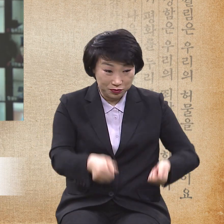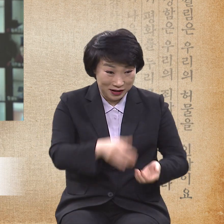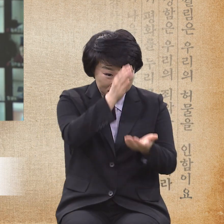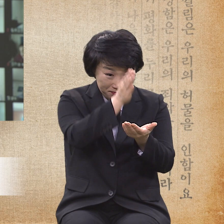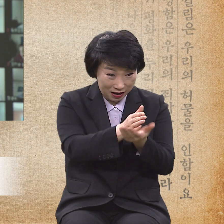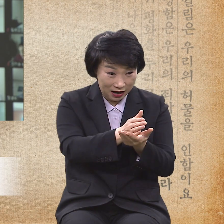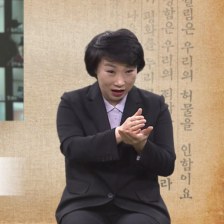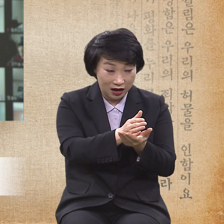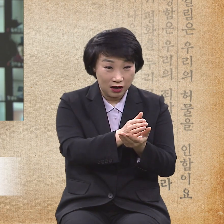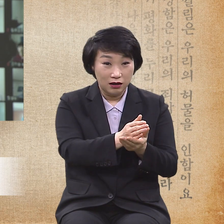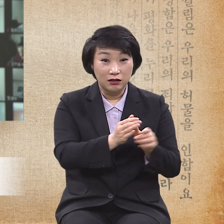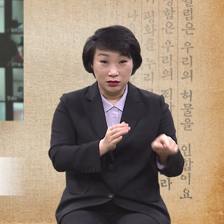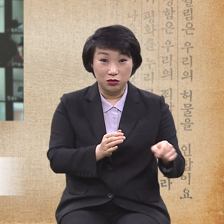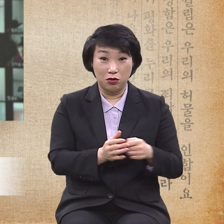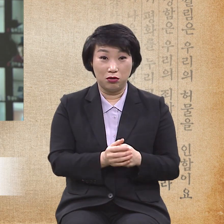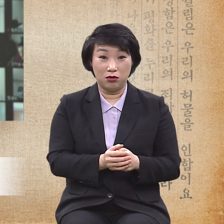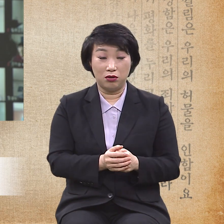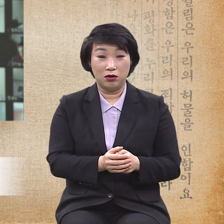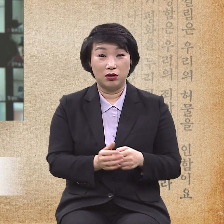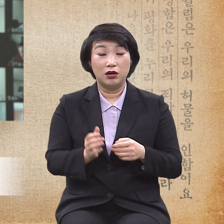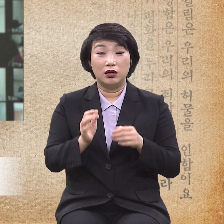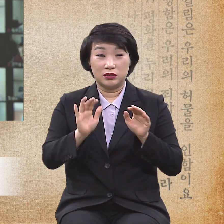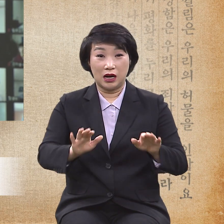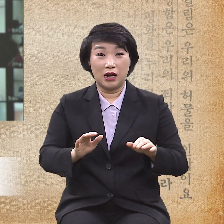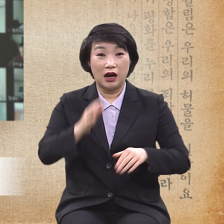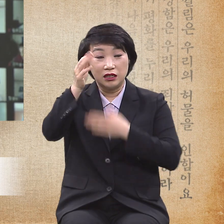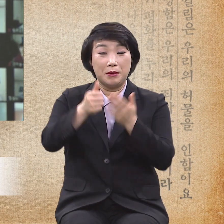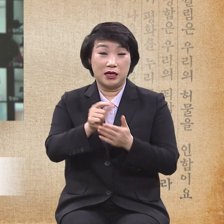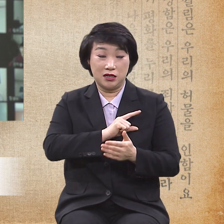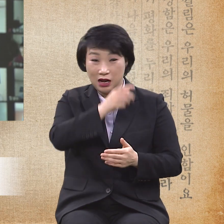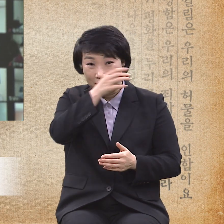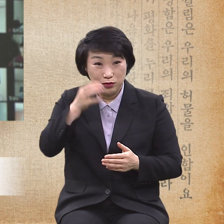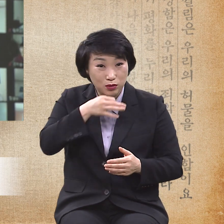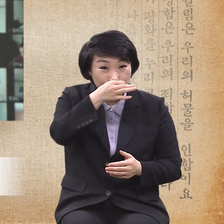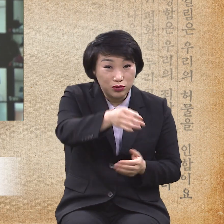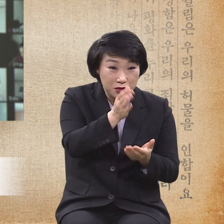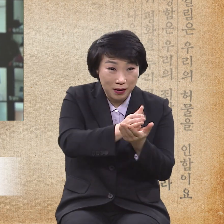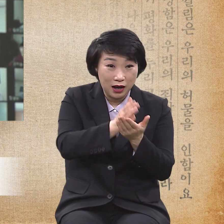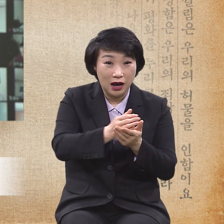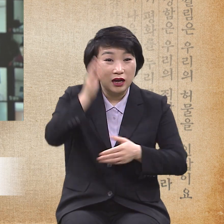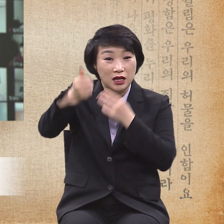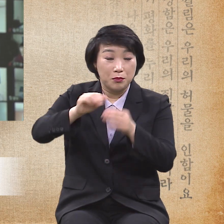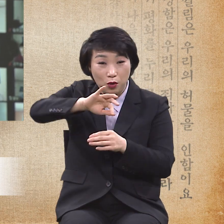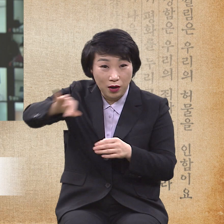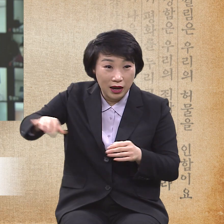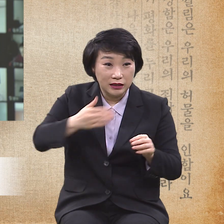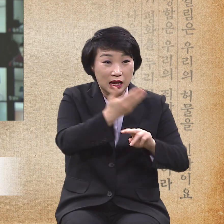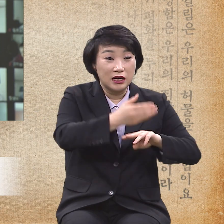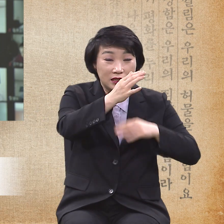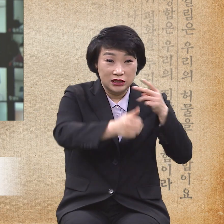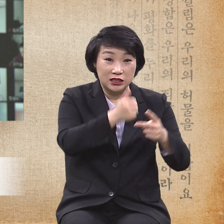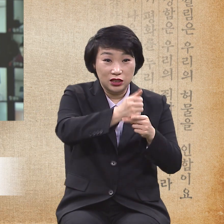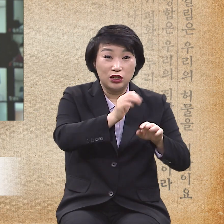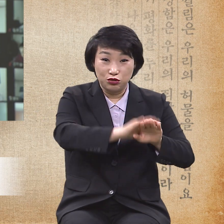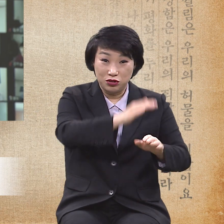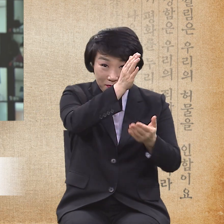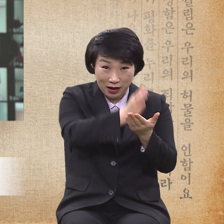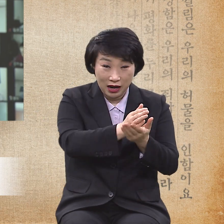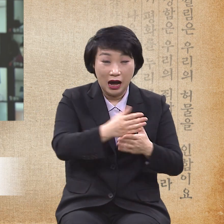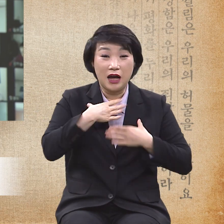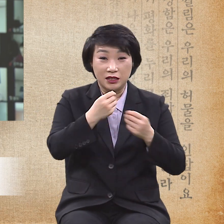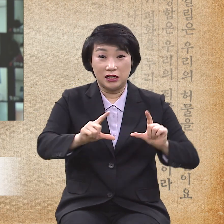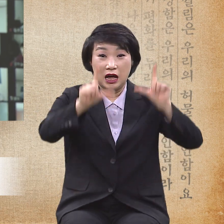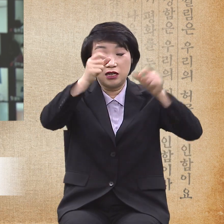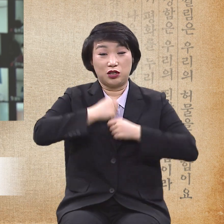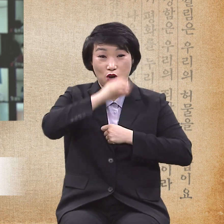마라. 내 이름을 망령되게 마라. 내 위에 다른 신 두지 마라. 안식일을 거룩하게